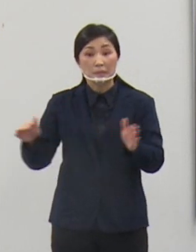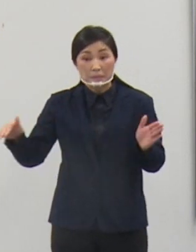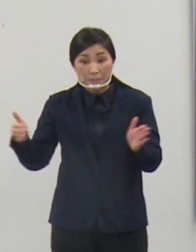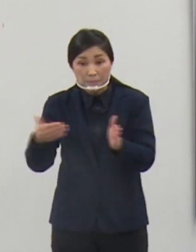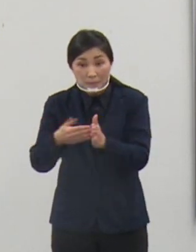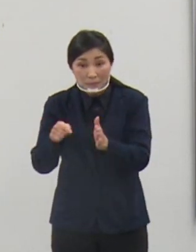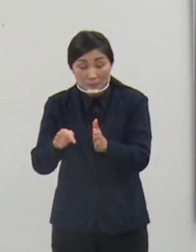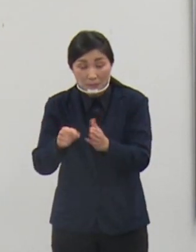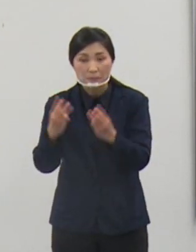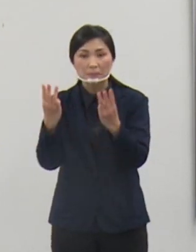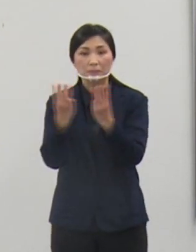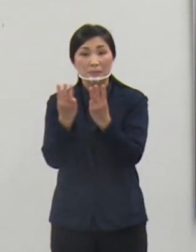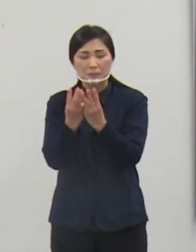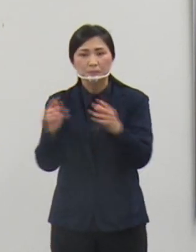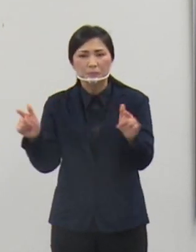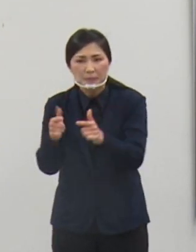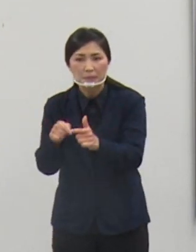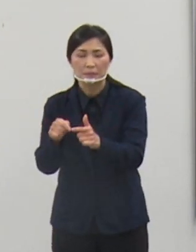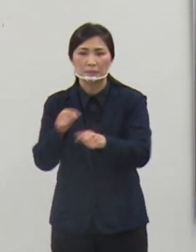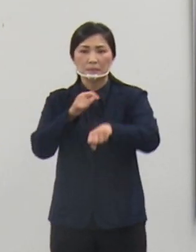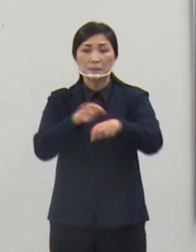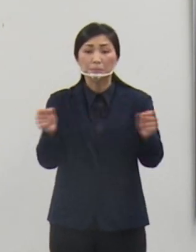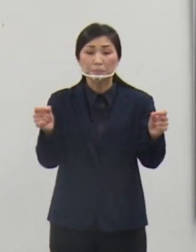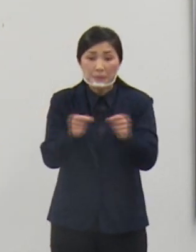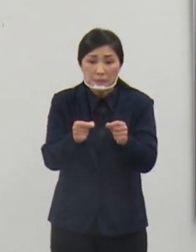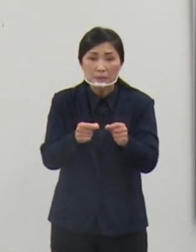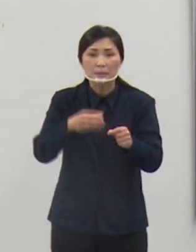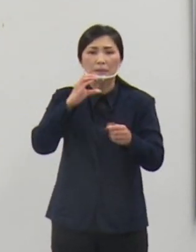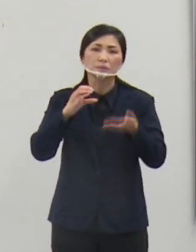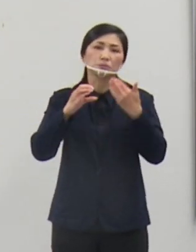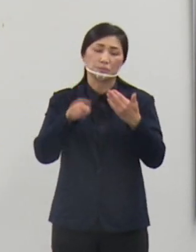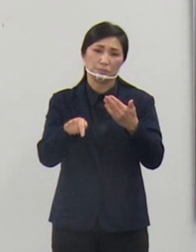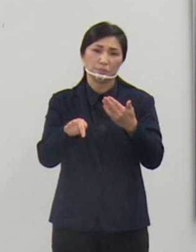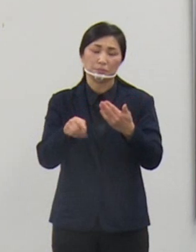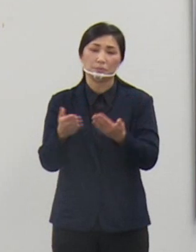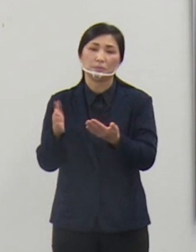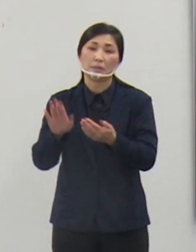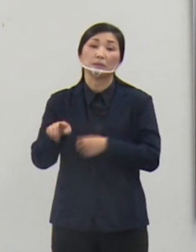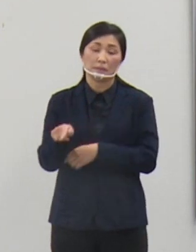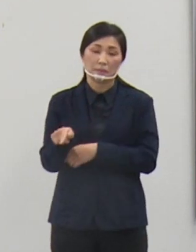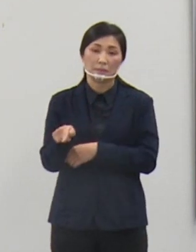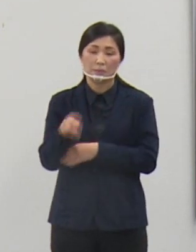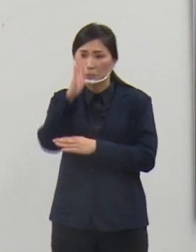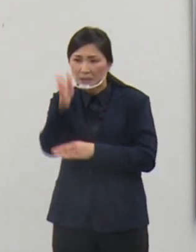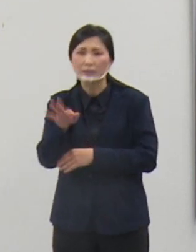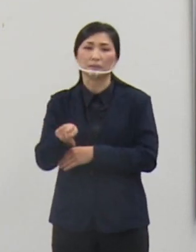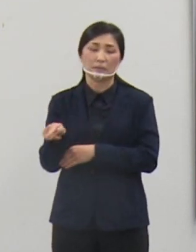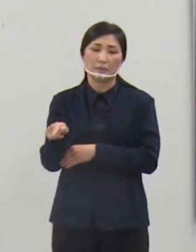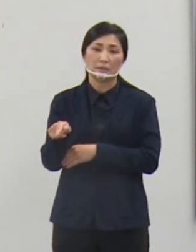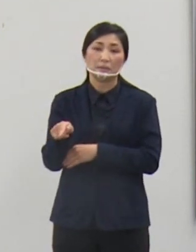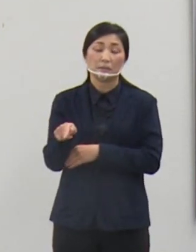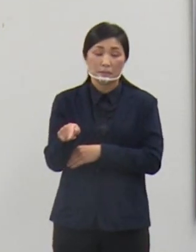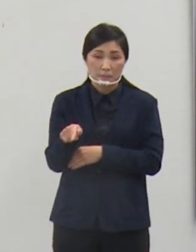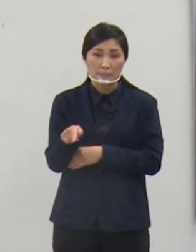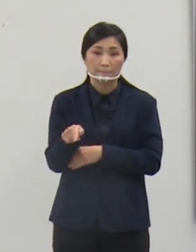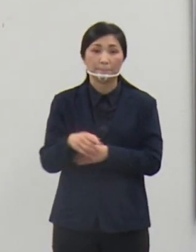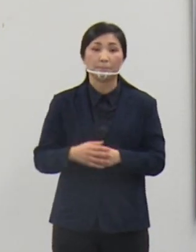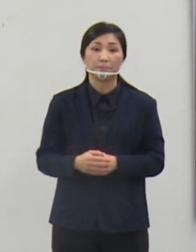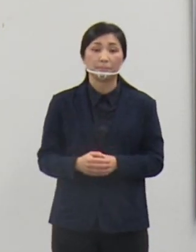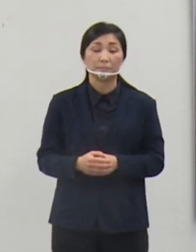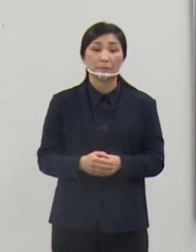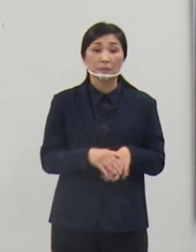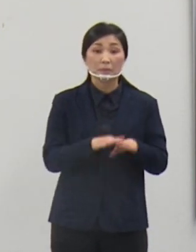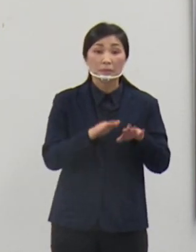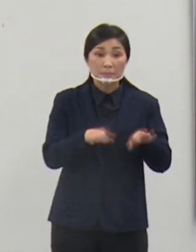少人数短時間で行うということをお願いしてまいりましたが、平時具体的にはレベル